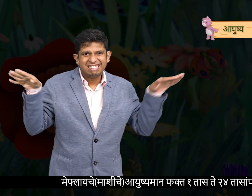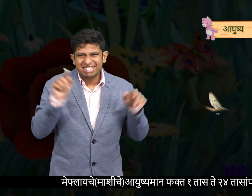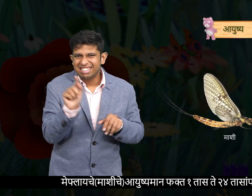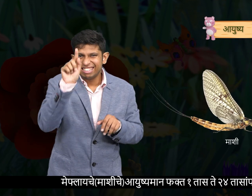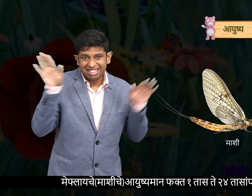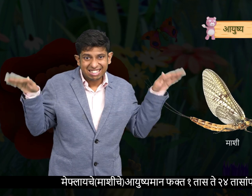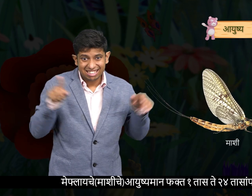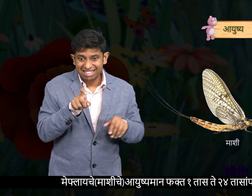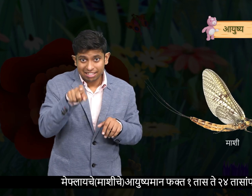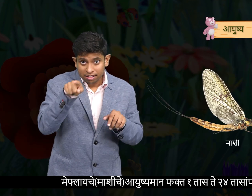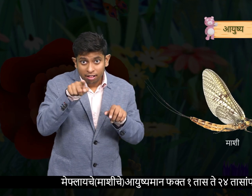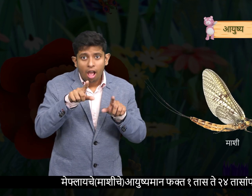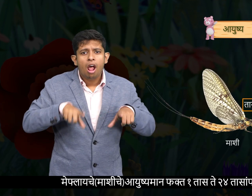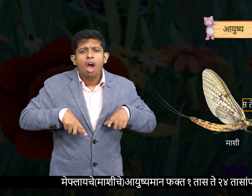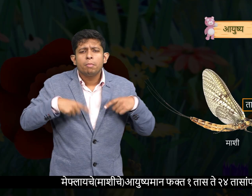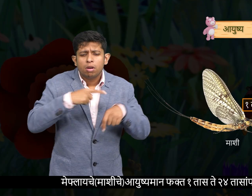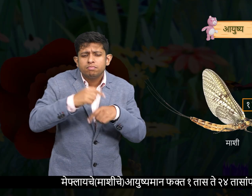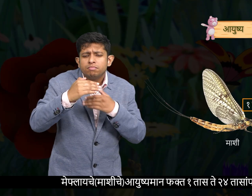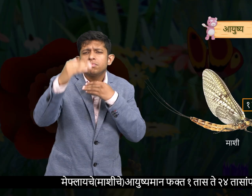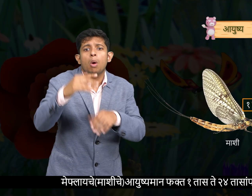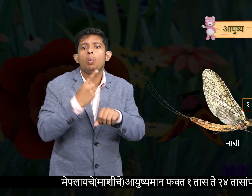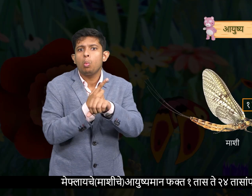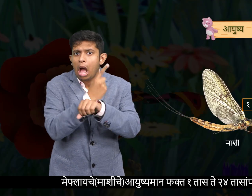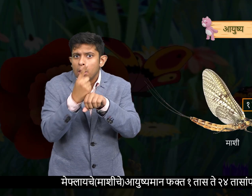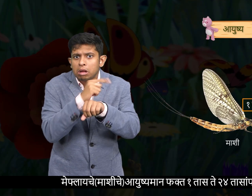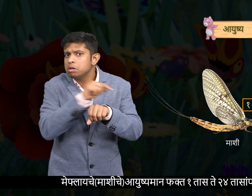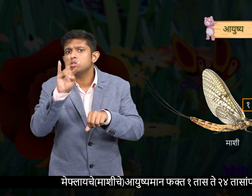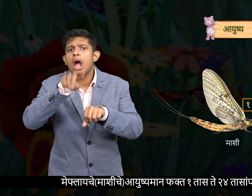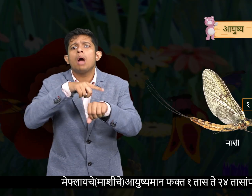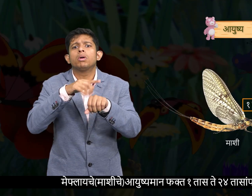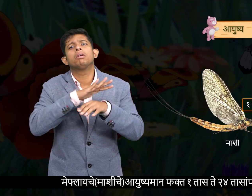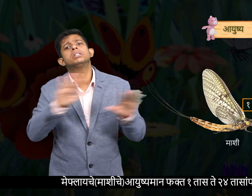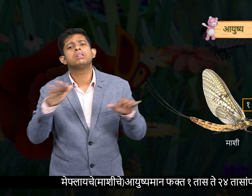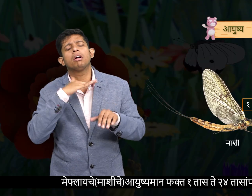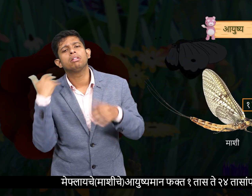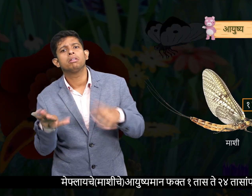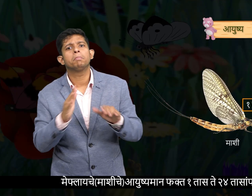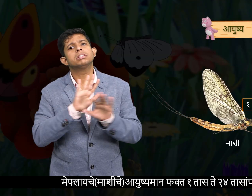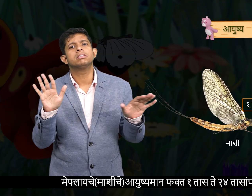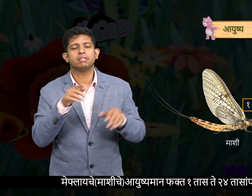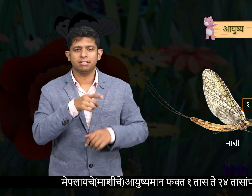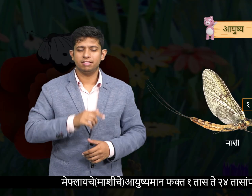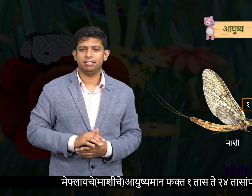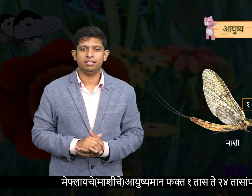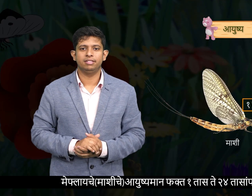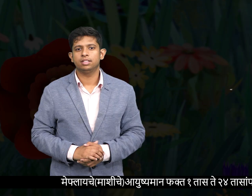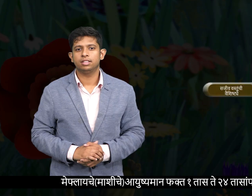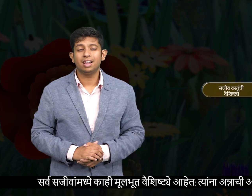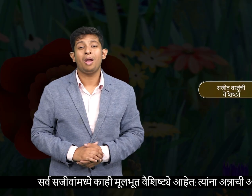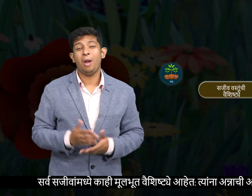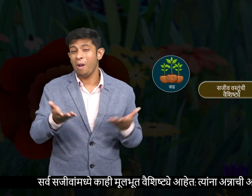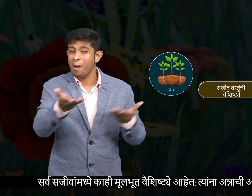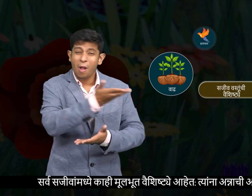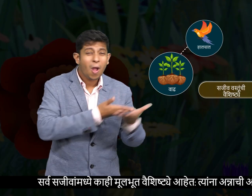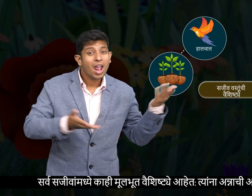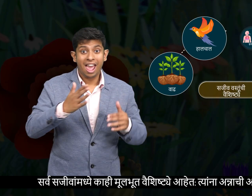मेफ्लायचे म्हणजे माशीचे आयुष्यमान फक्त 1 तास ते 24 तासांपर्यंतच असते.